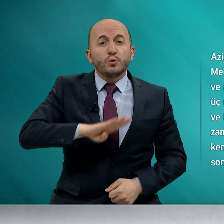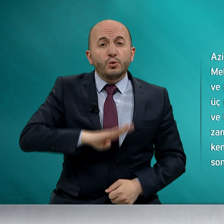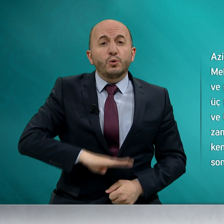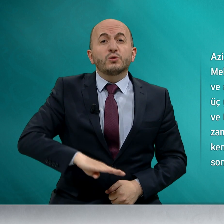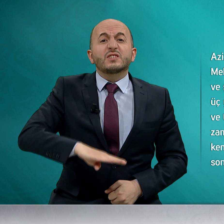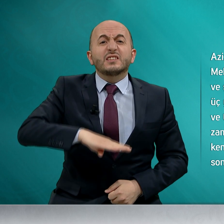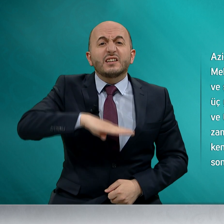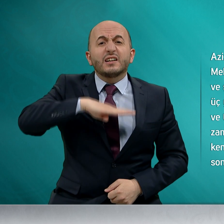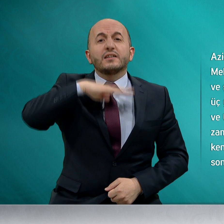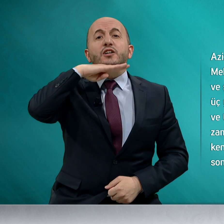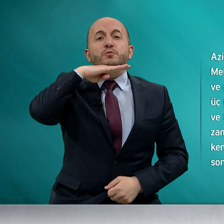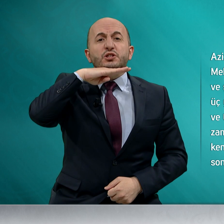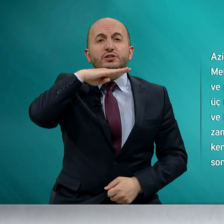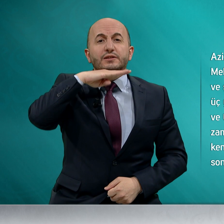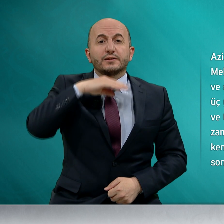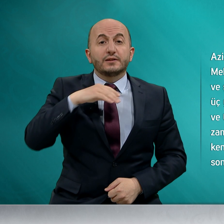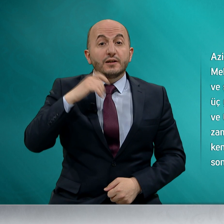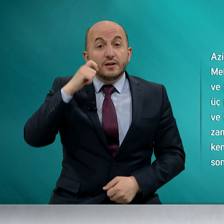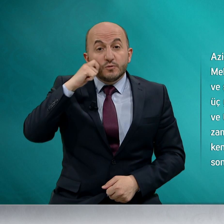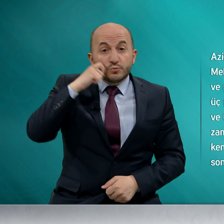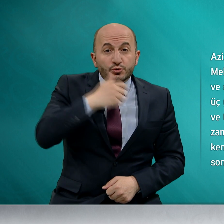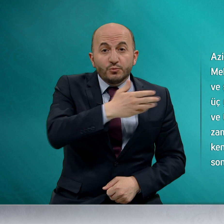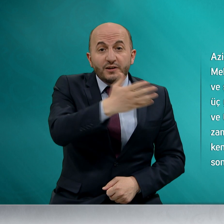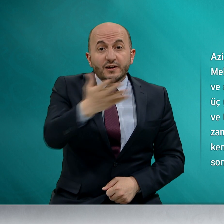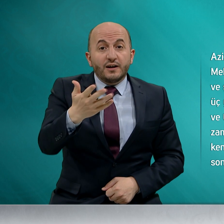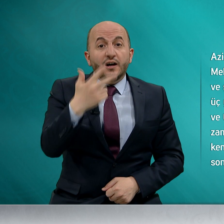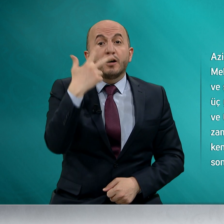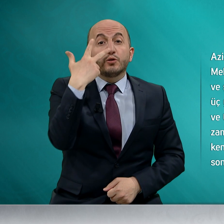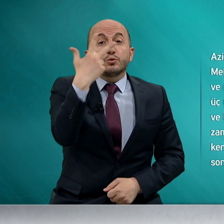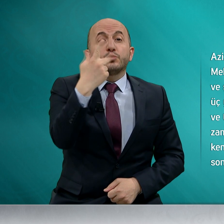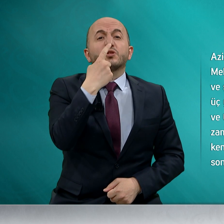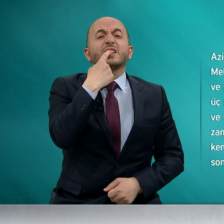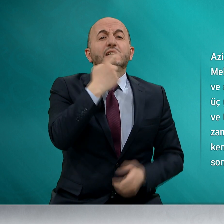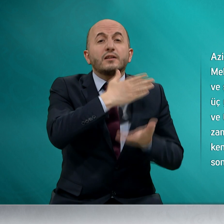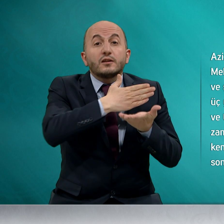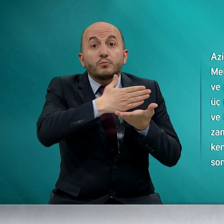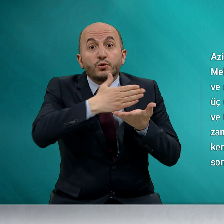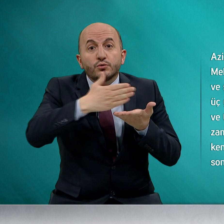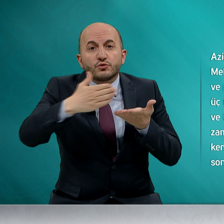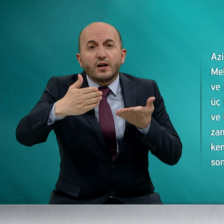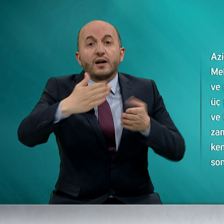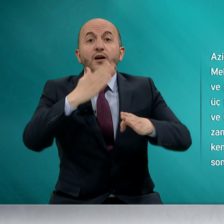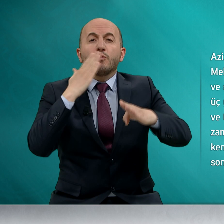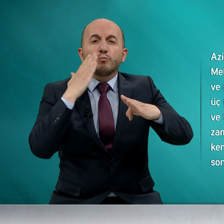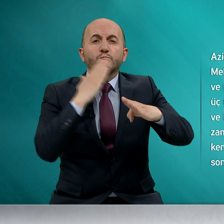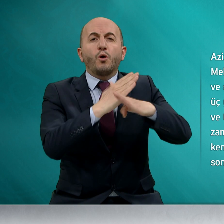tahammül sınırlarını aşmıştı. Müslümanlara 3 yıl boyunca